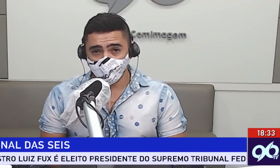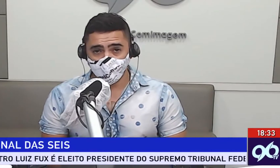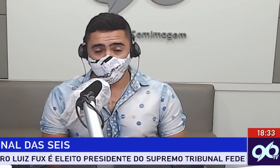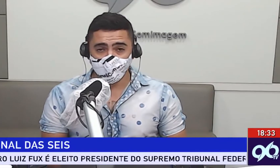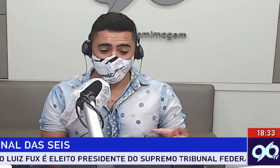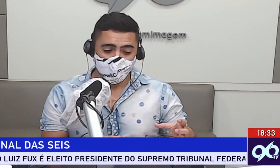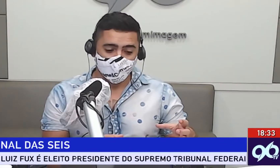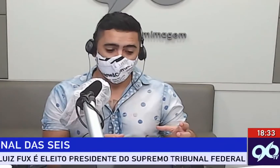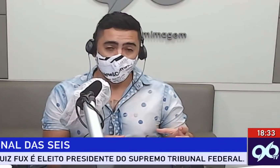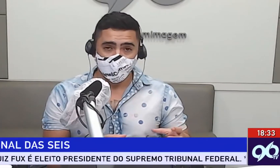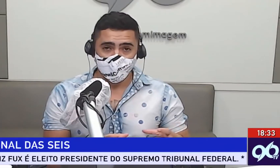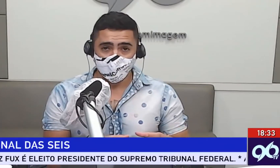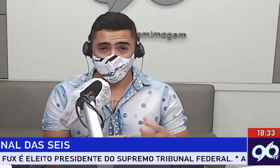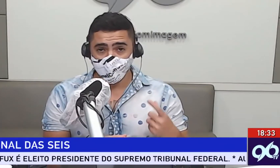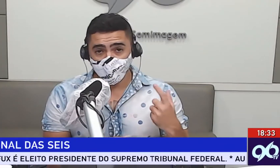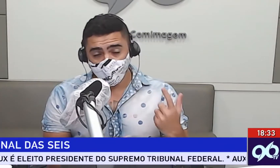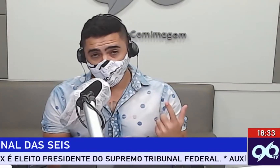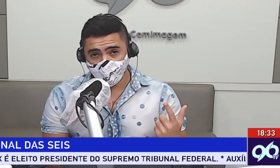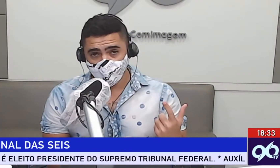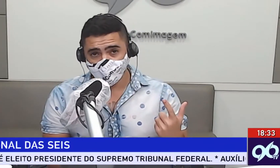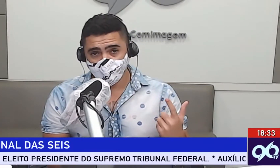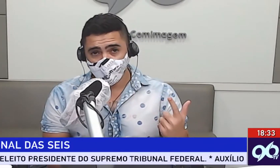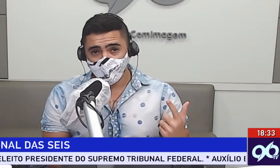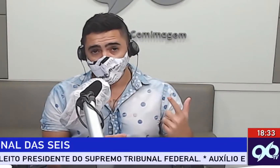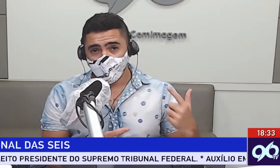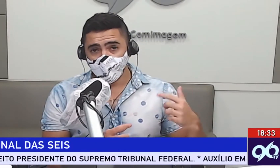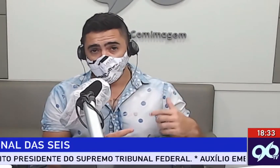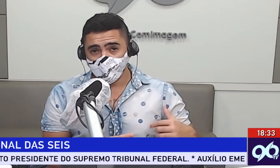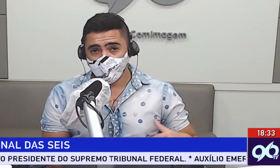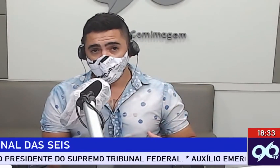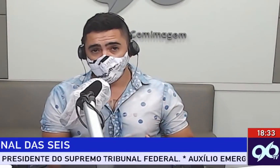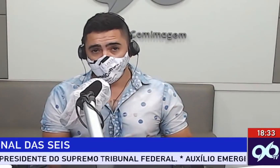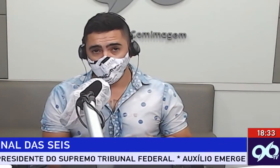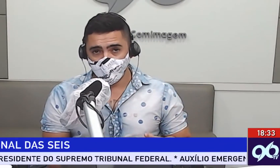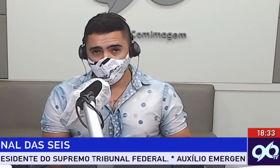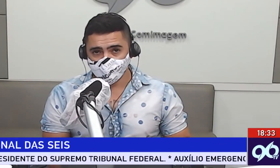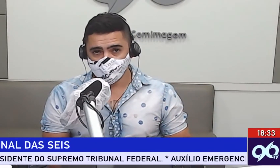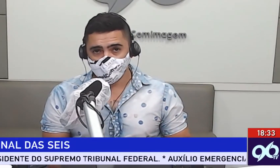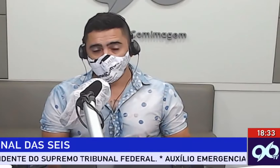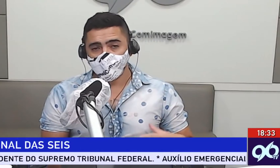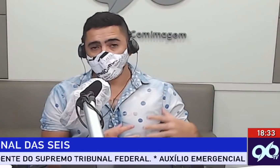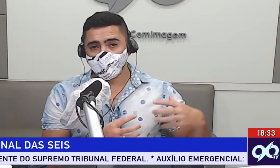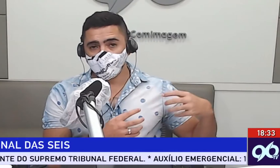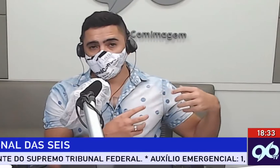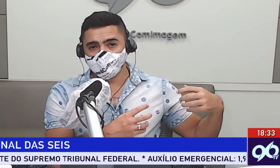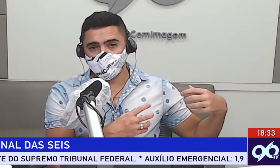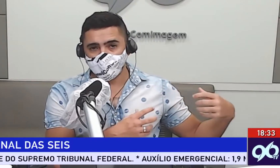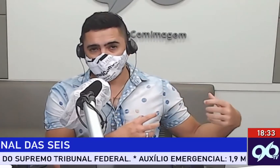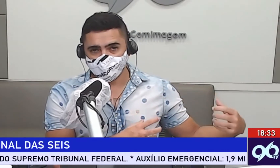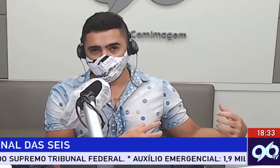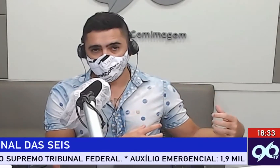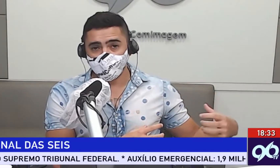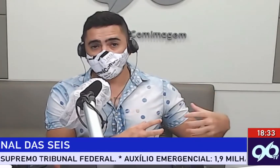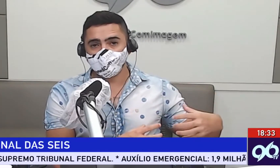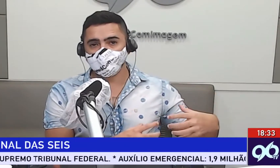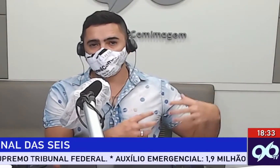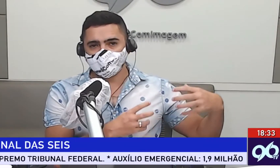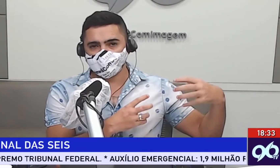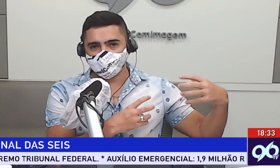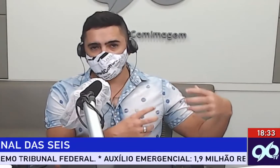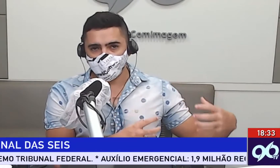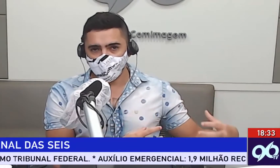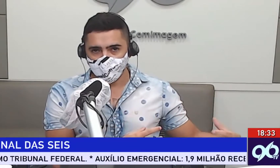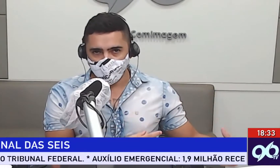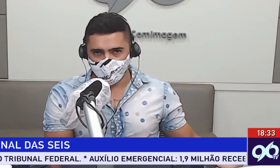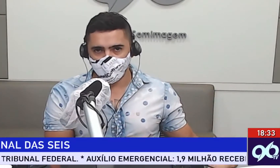e são coisas que se complementam. E outra, gente, em tempos normais, ficamos em casa,